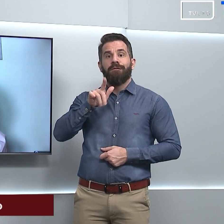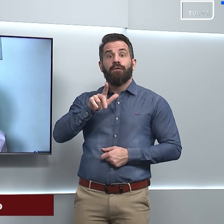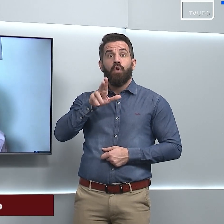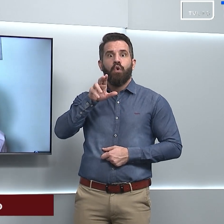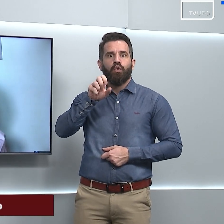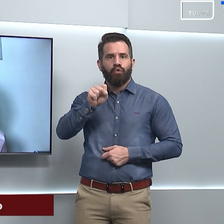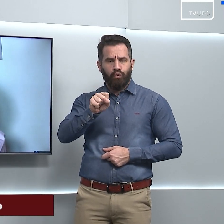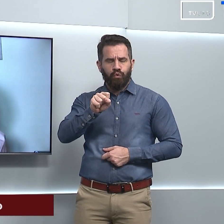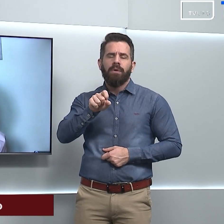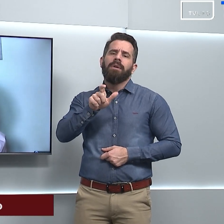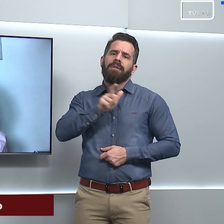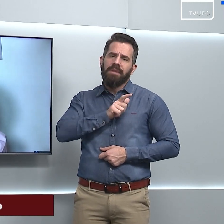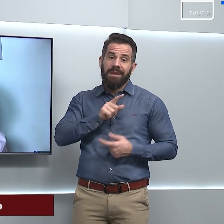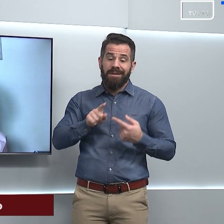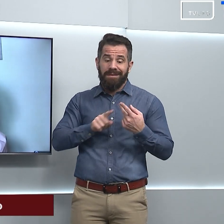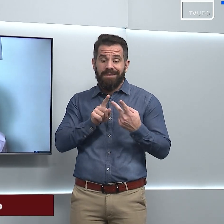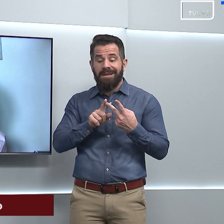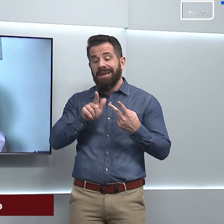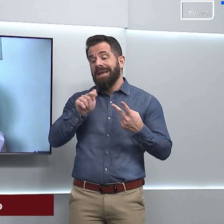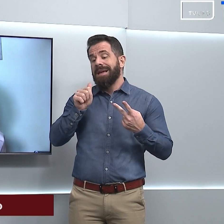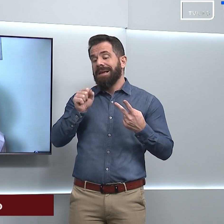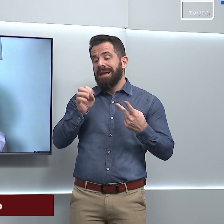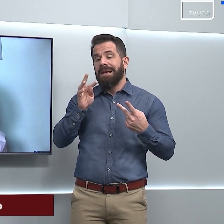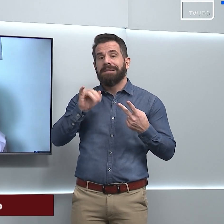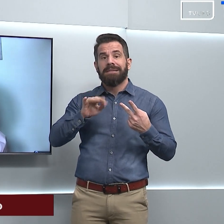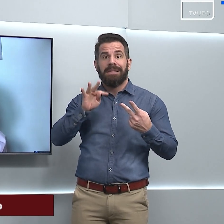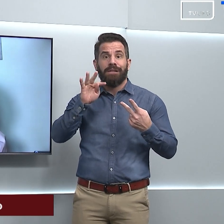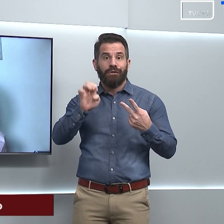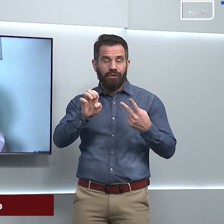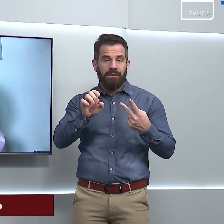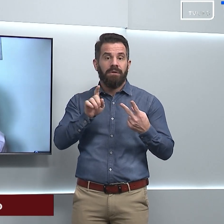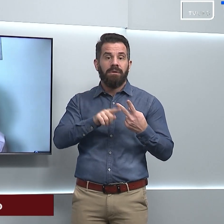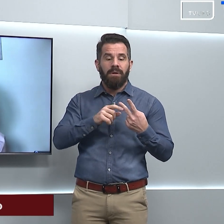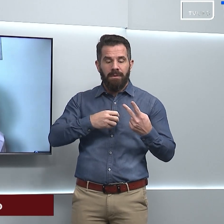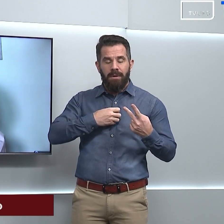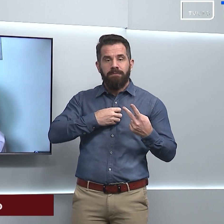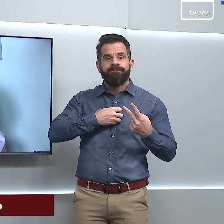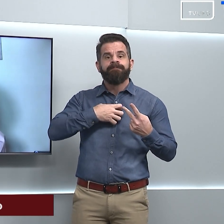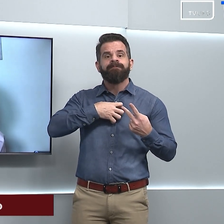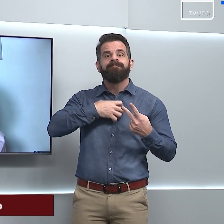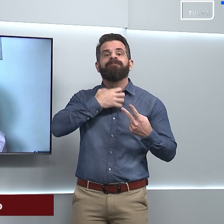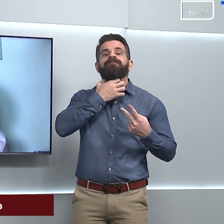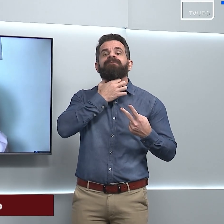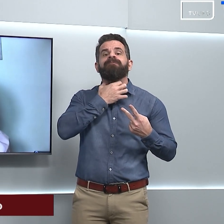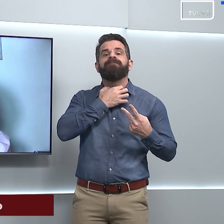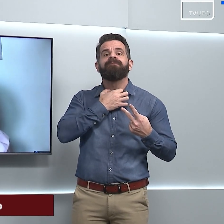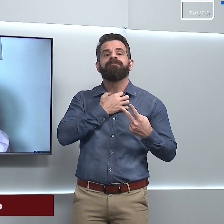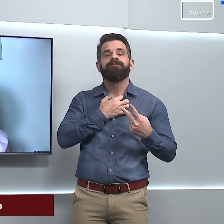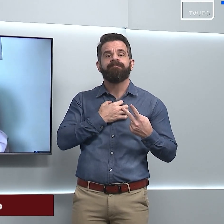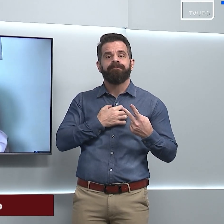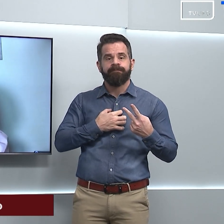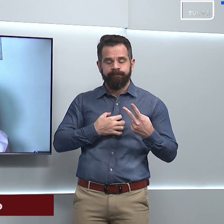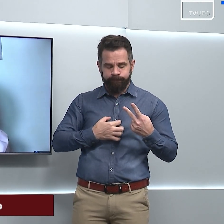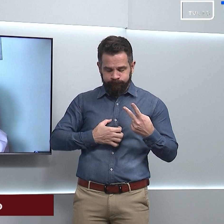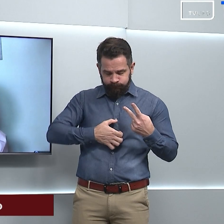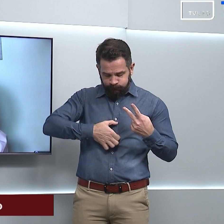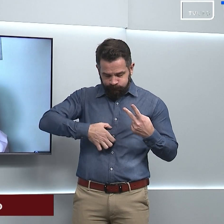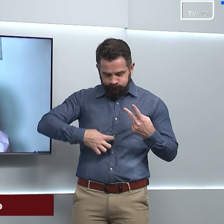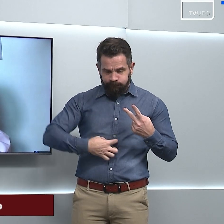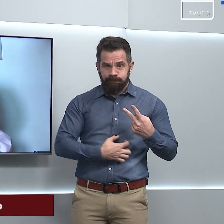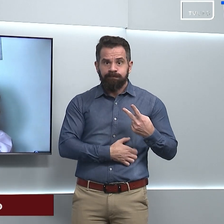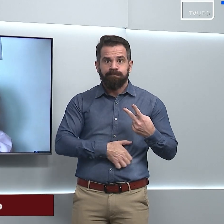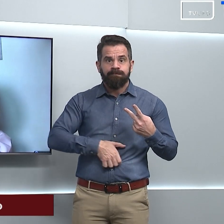é que a inflamação da mucosa gástrica, que é aquela camada interna de revestimento do estômago, que